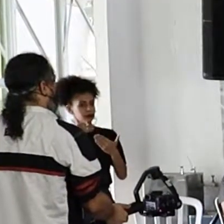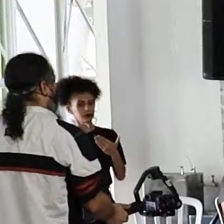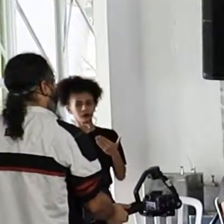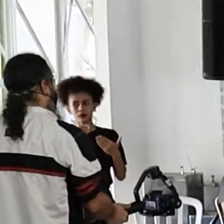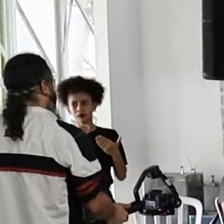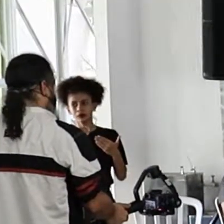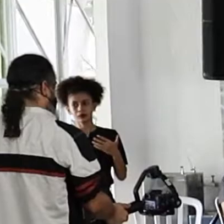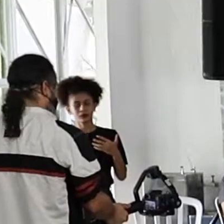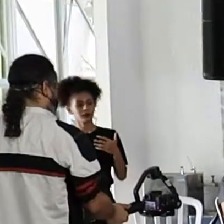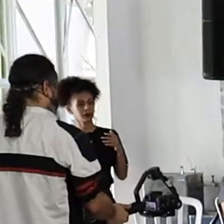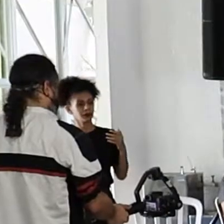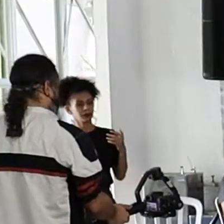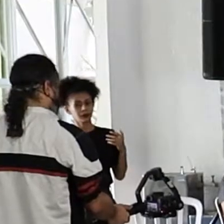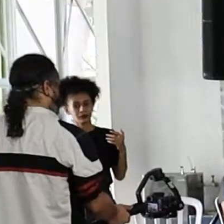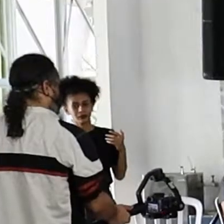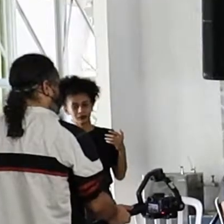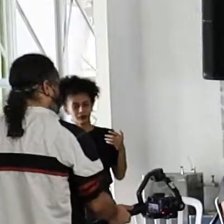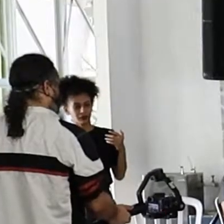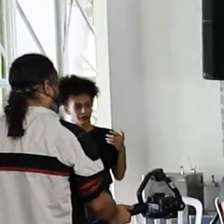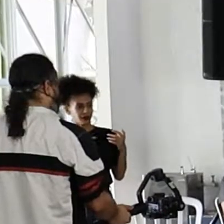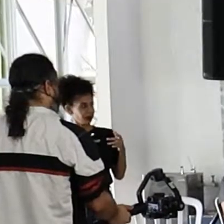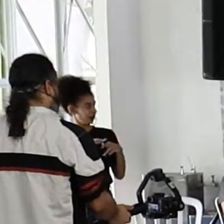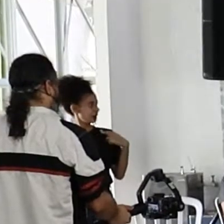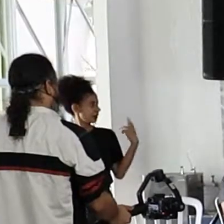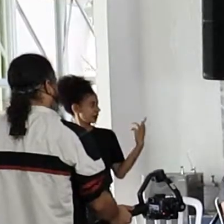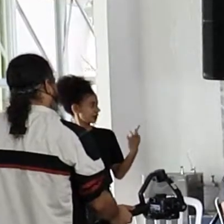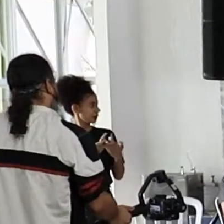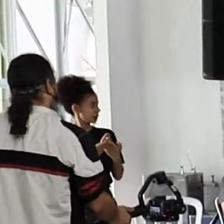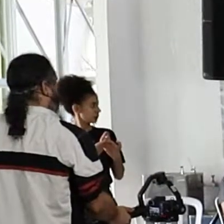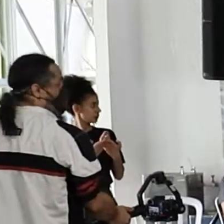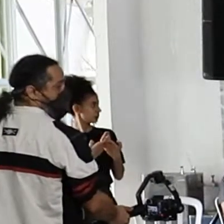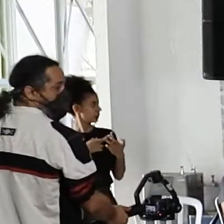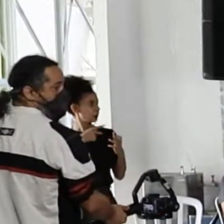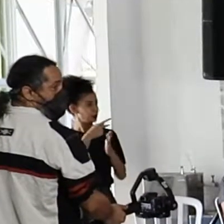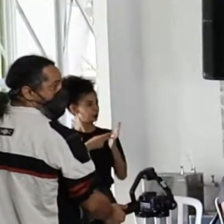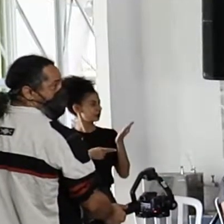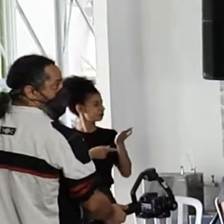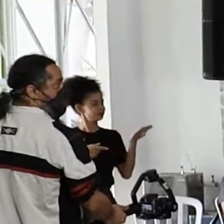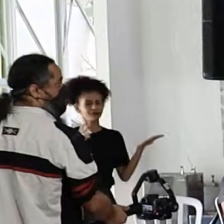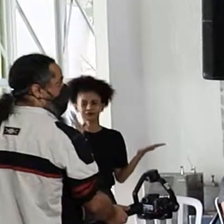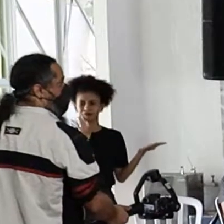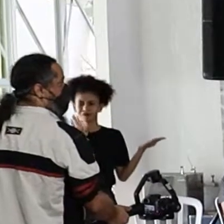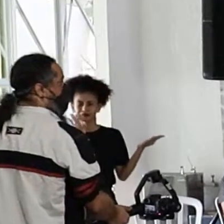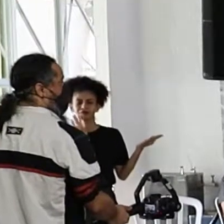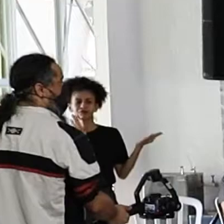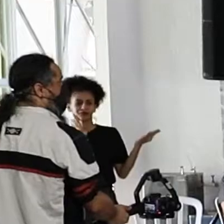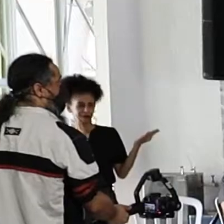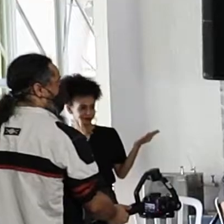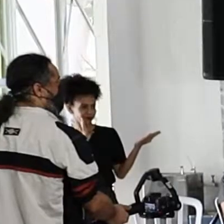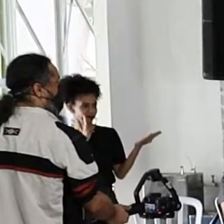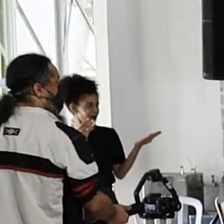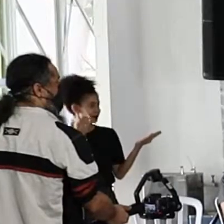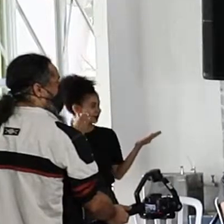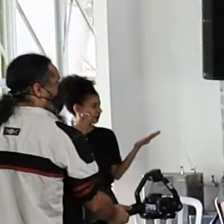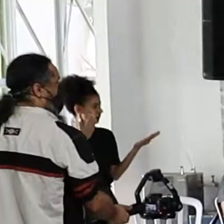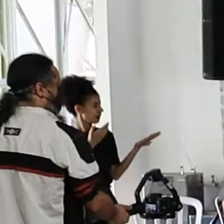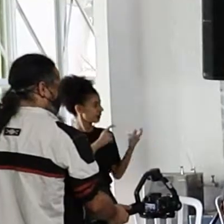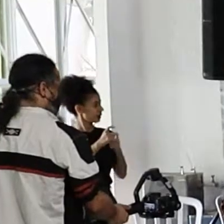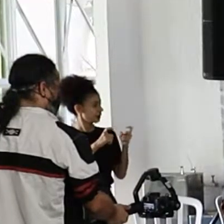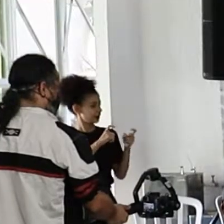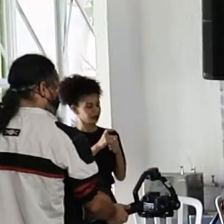todos pela presença né Por estarmos aqui hoje é unido é por esse projeto tão bacana agradecer